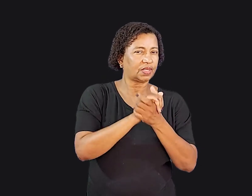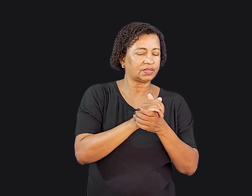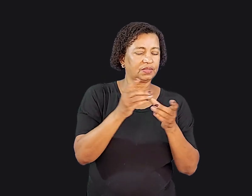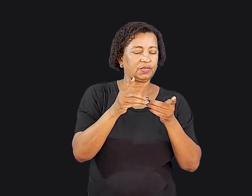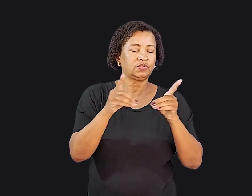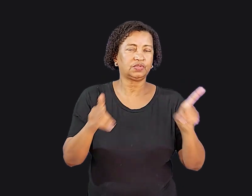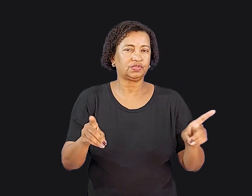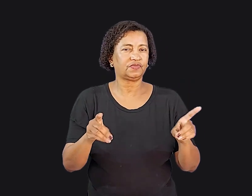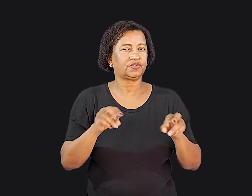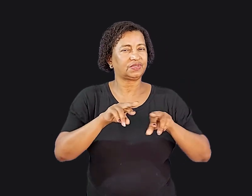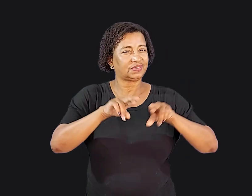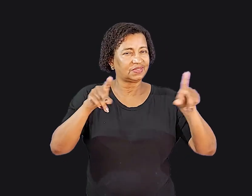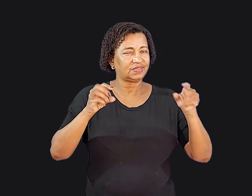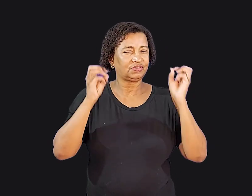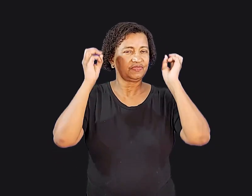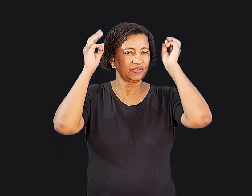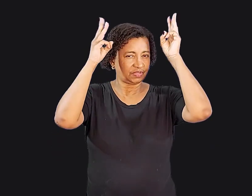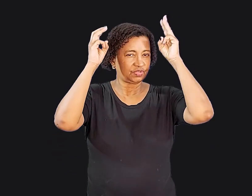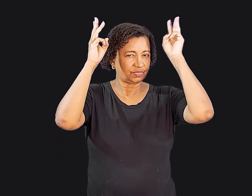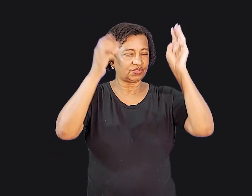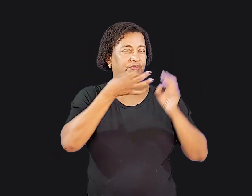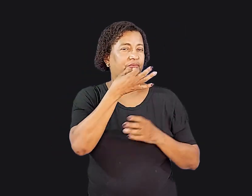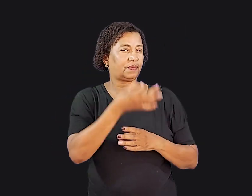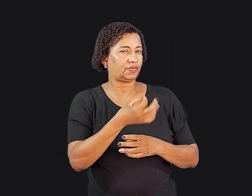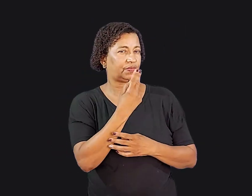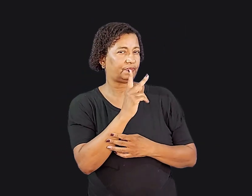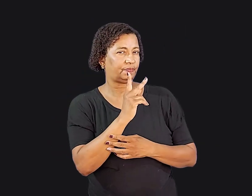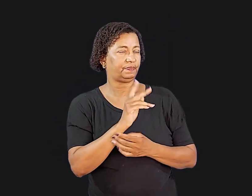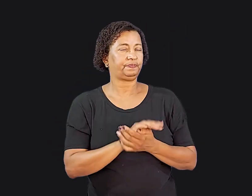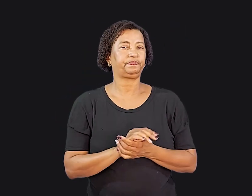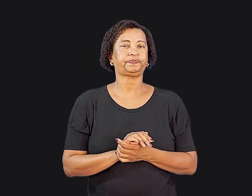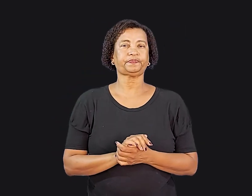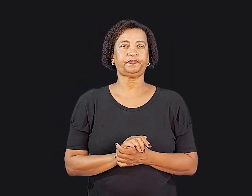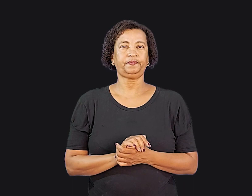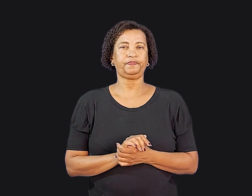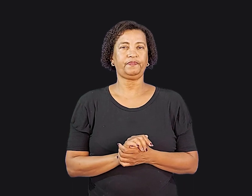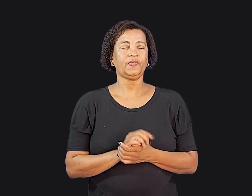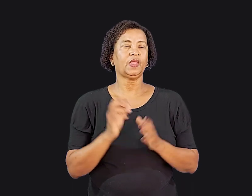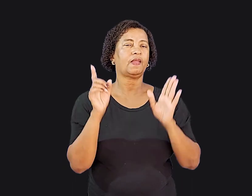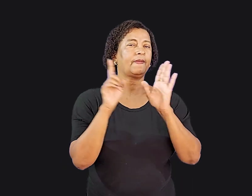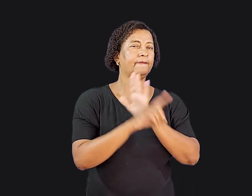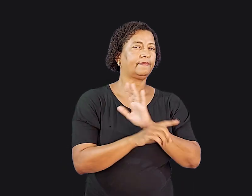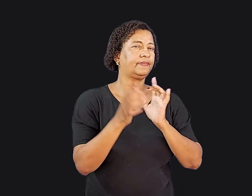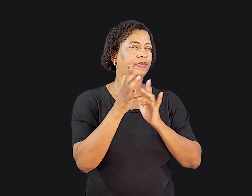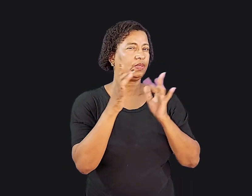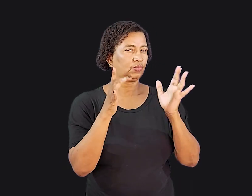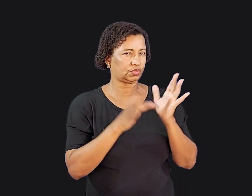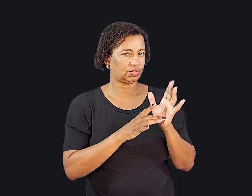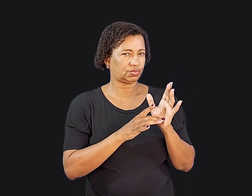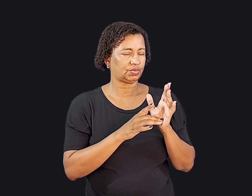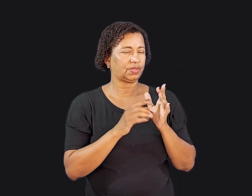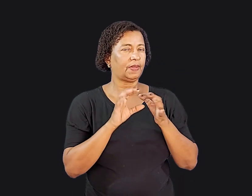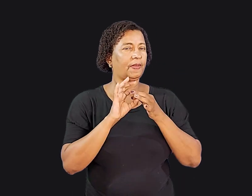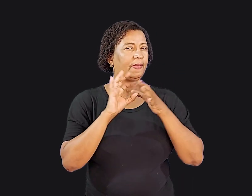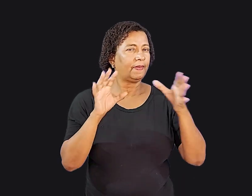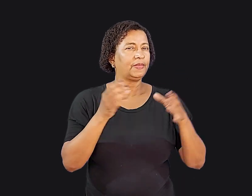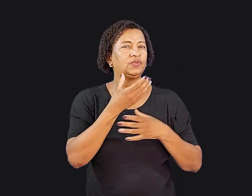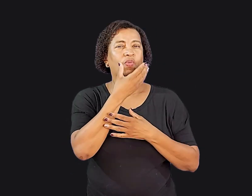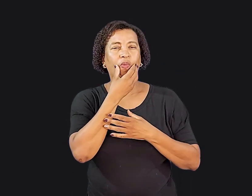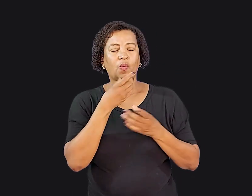divergente da posição de Moisés, e por isso queriam contradizê-lo publicamente. Eles lhe perguntaram: "É permitido ao homem